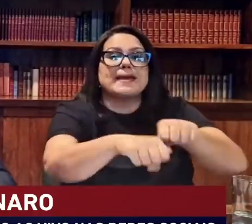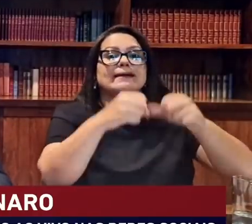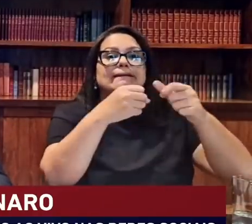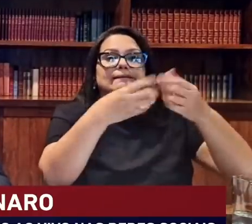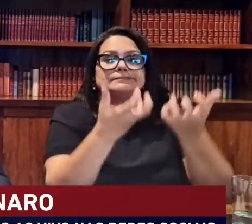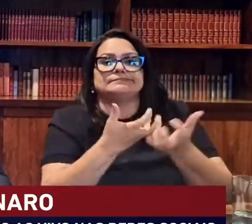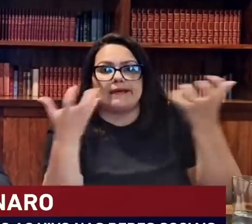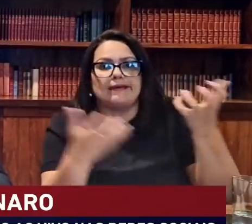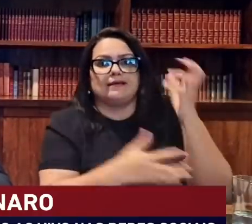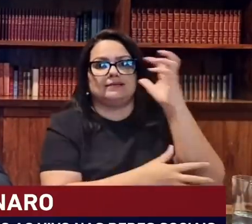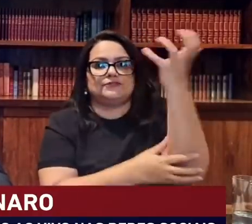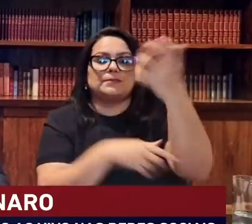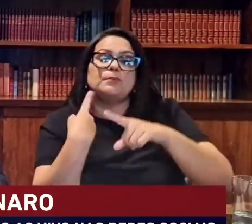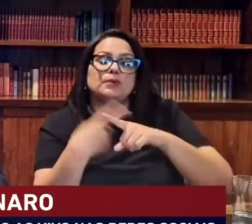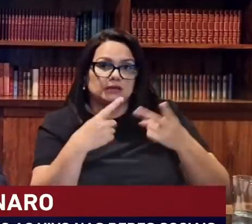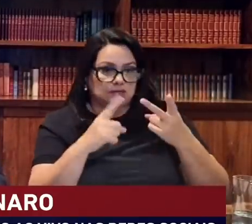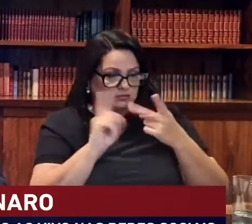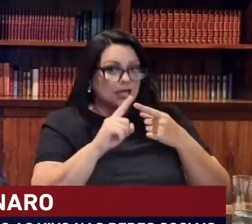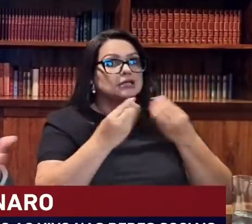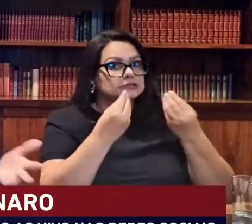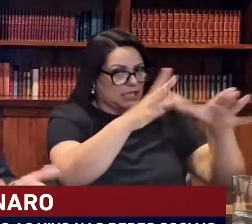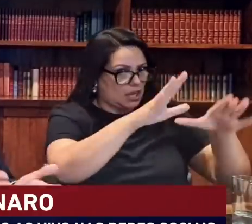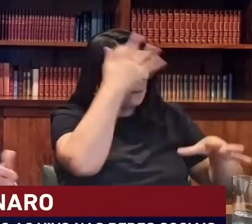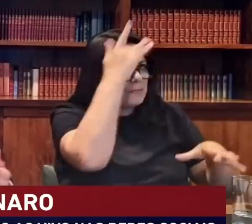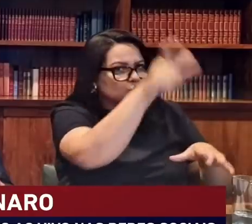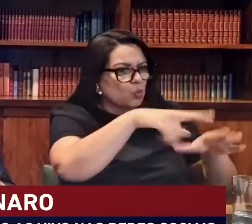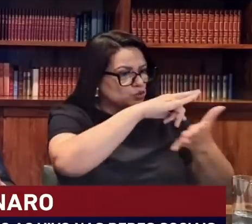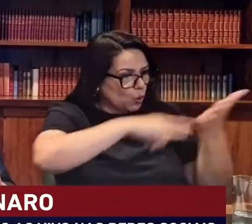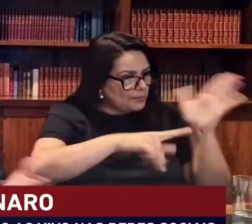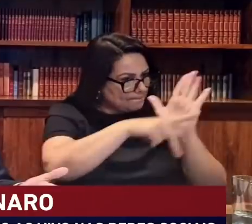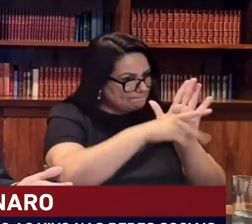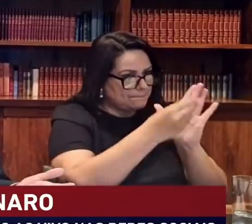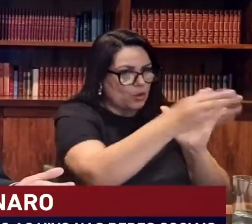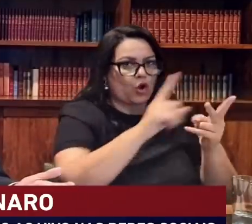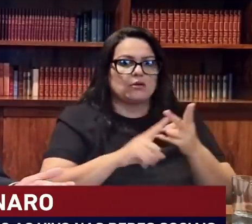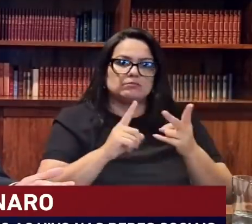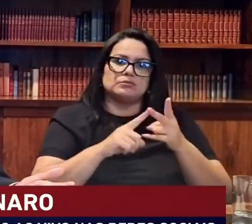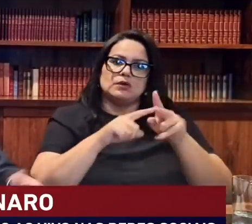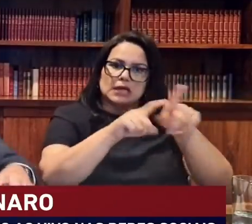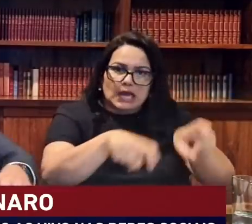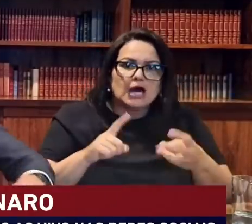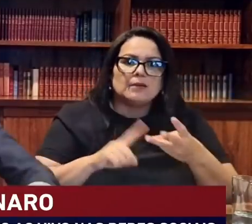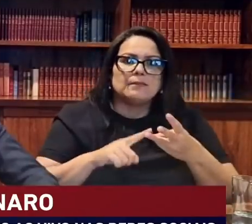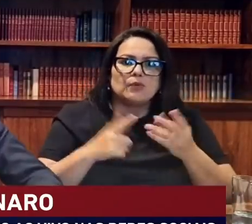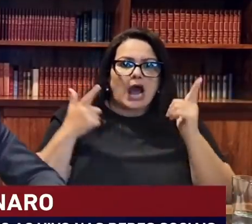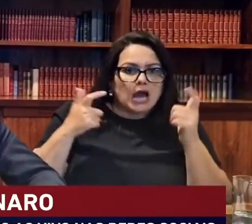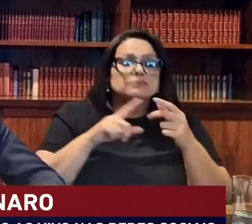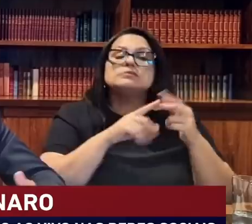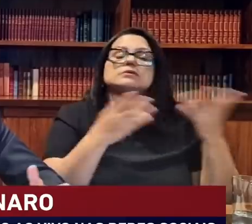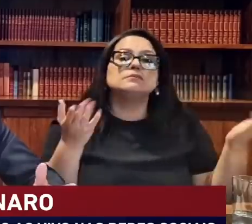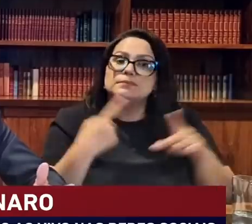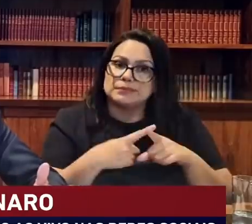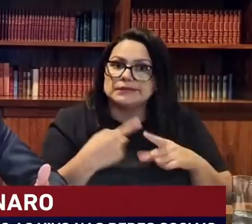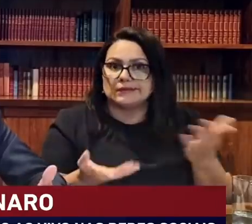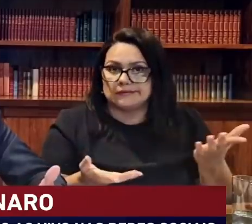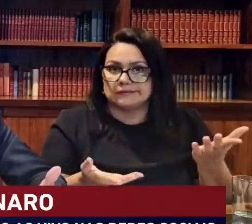títulos, além de dinheiro de ONG que nós tiramos, que abasteceu o MST, a questão do armamento. Eu não tenho um número exato aqui, mas